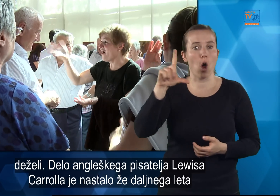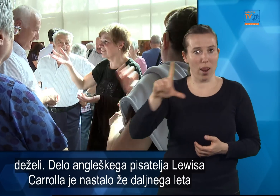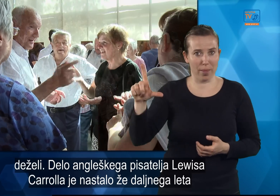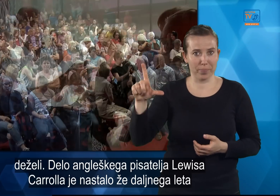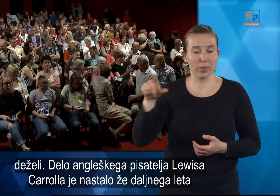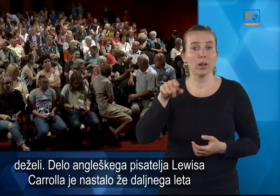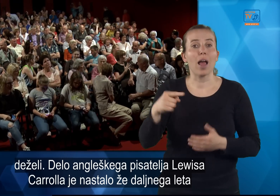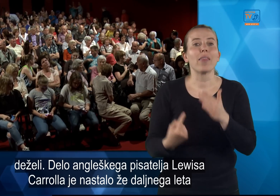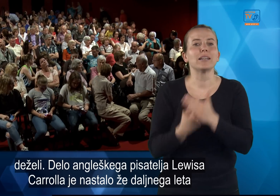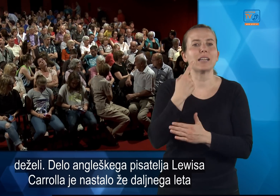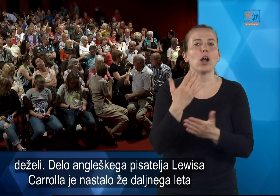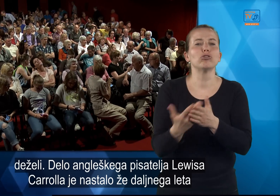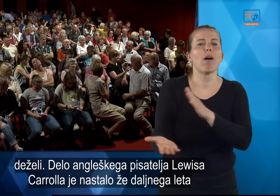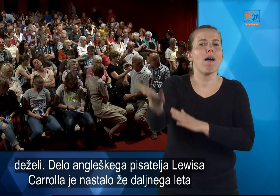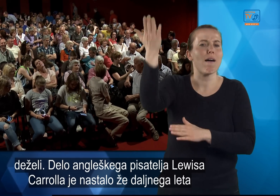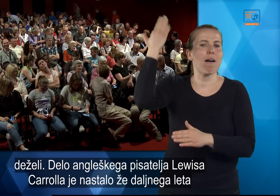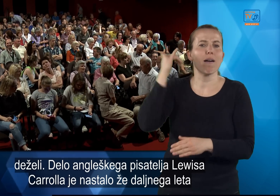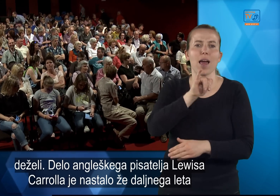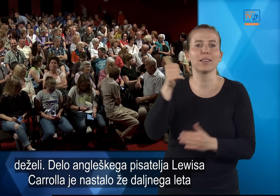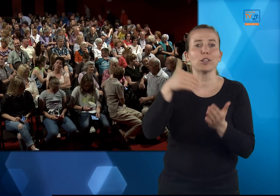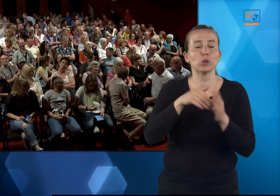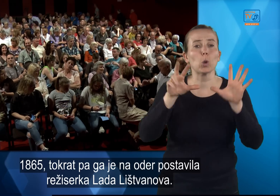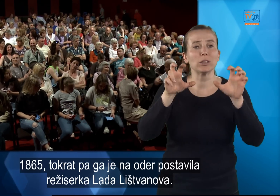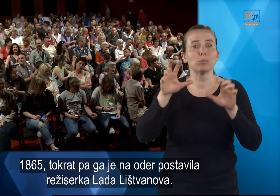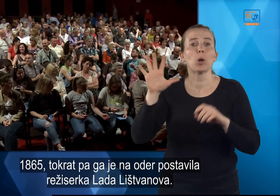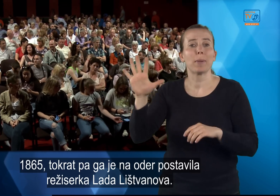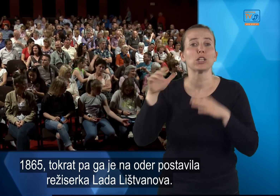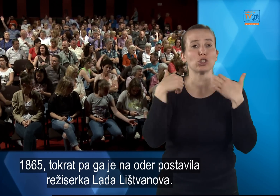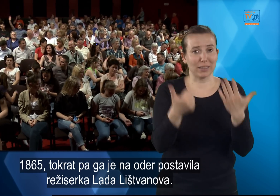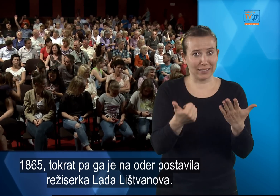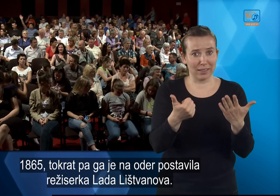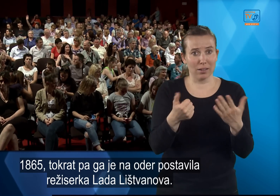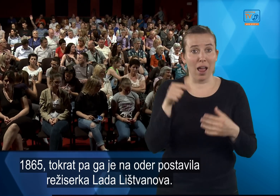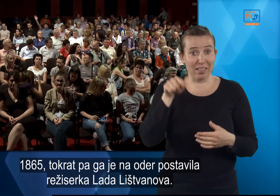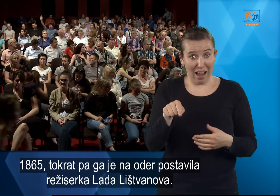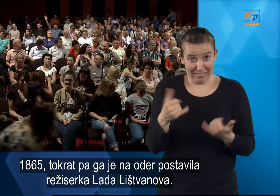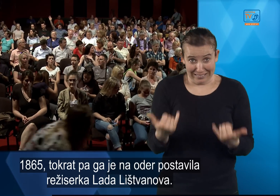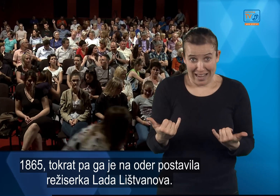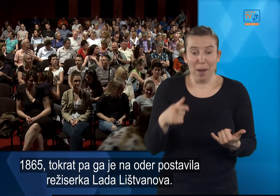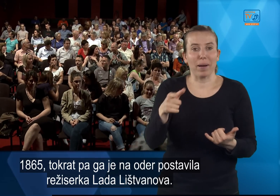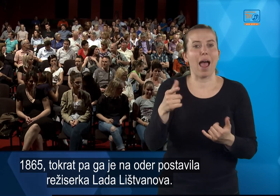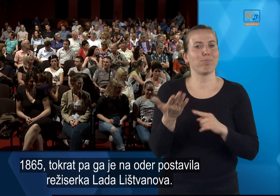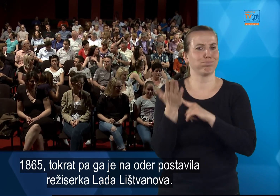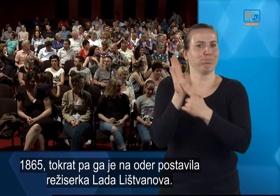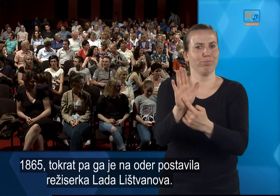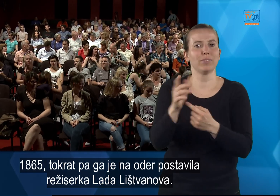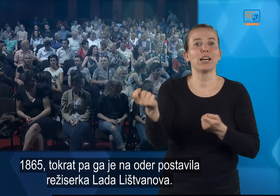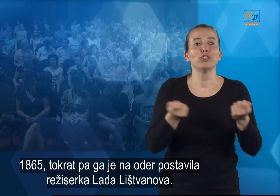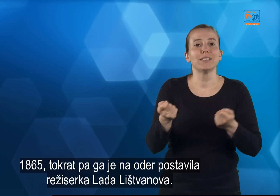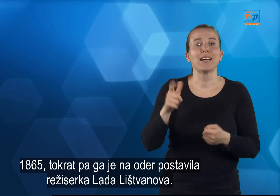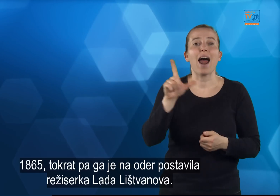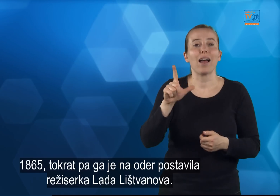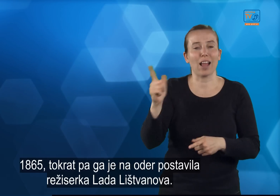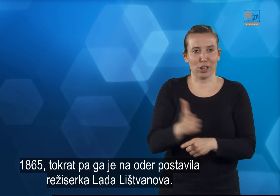je nastalo že daljnega leta 1865, tokrat pa ga je na oder postavila režiserka